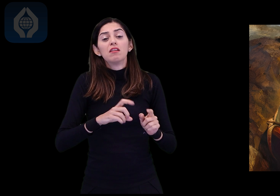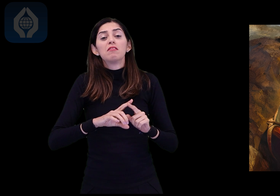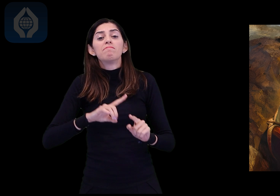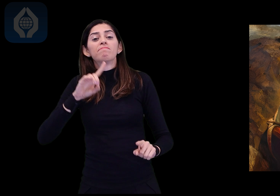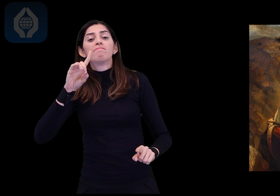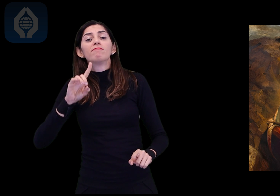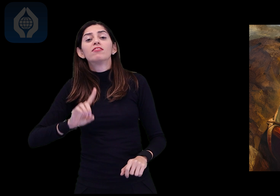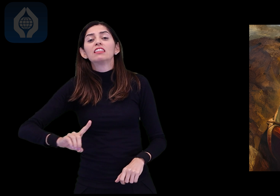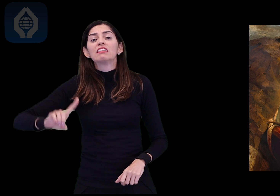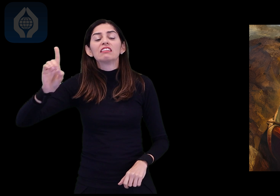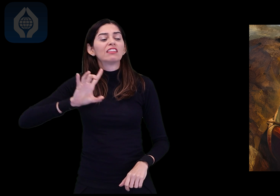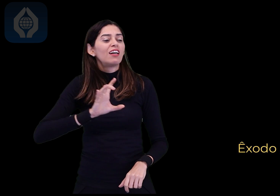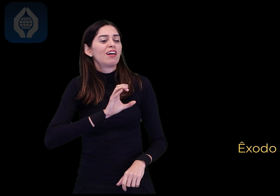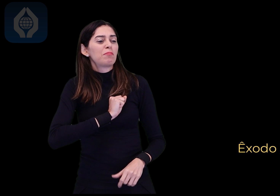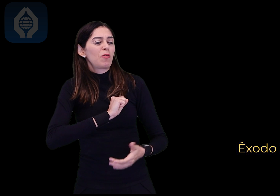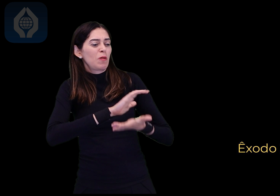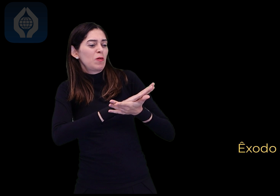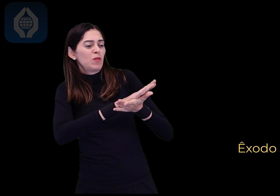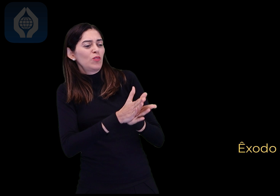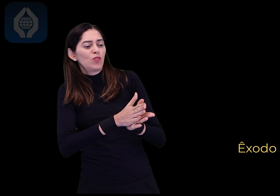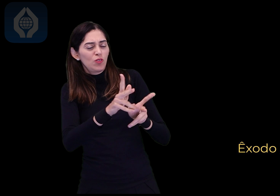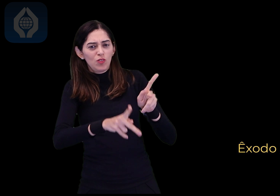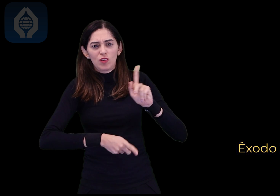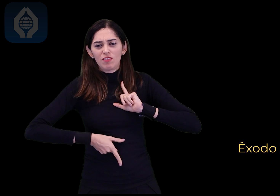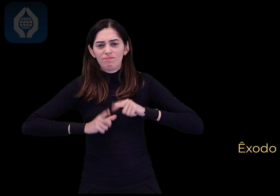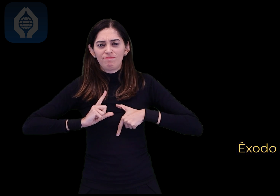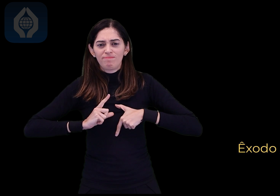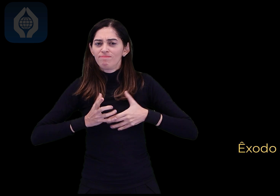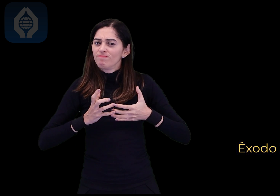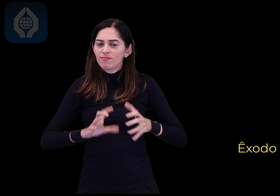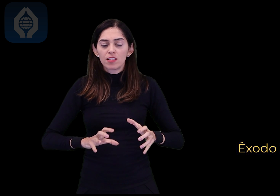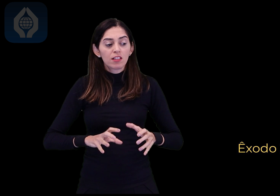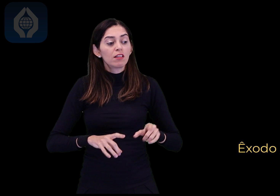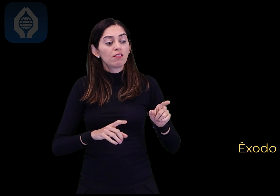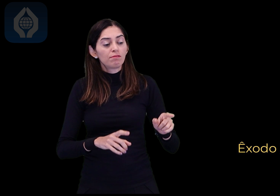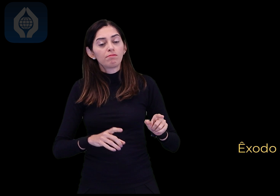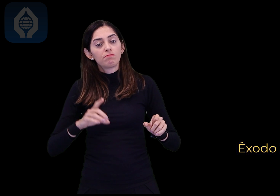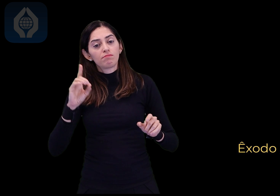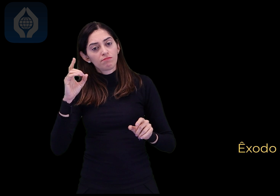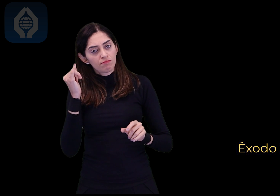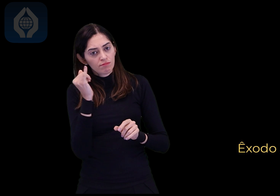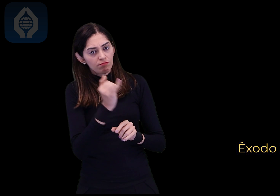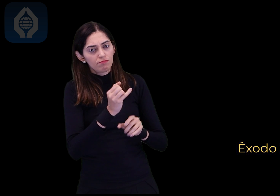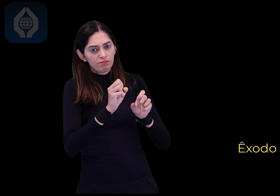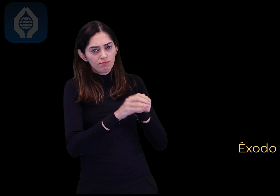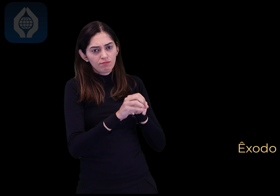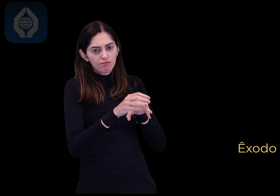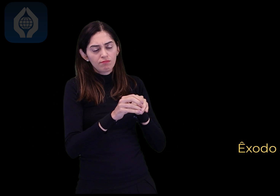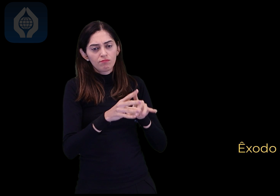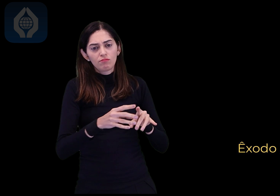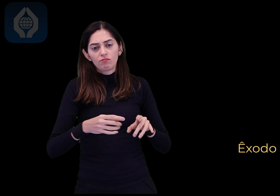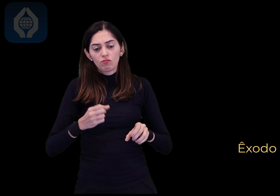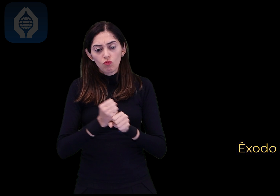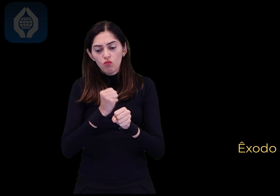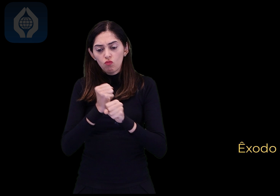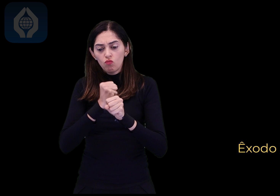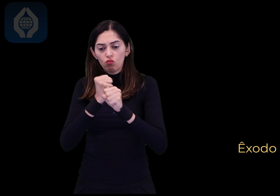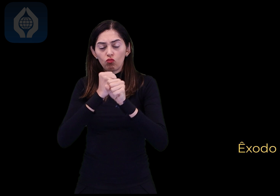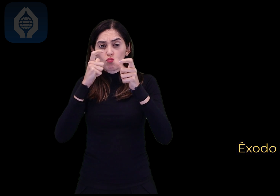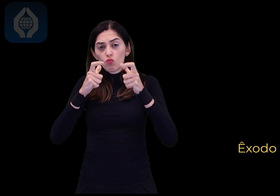queria destruí-los. Por isso lhes disse que construíssem um lugar especial onde ele moraria com eles. O povo aprenderia